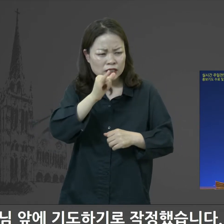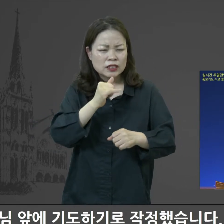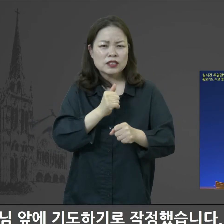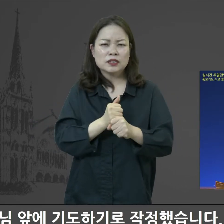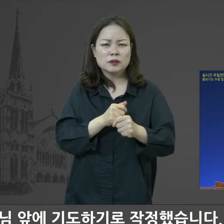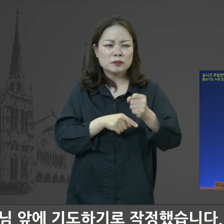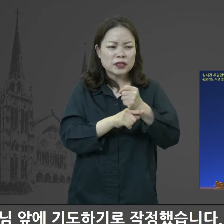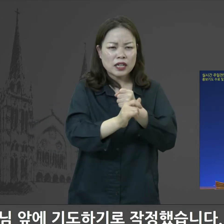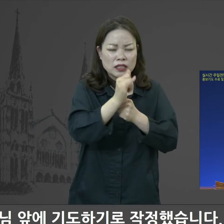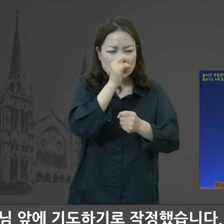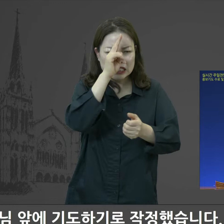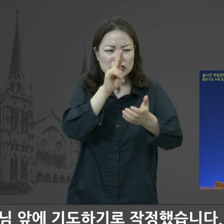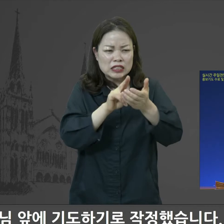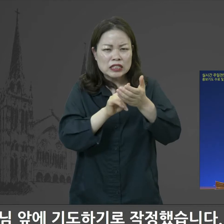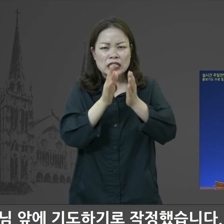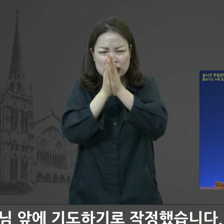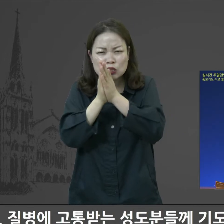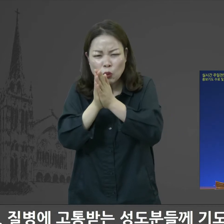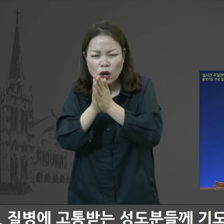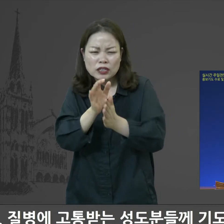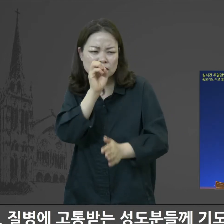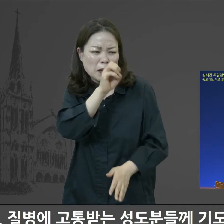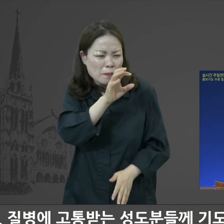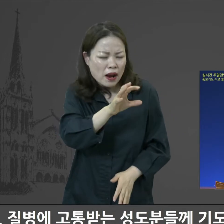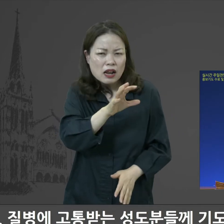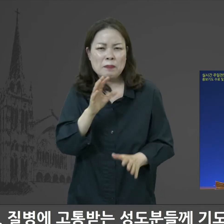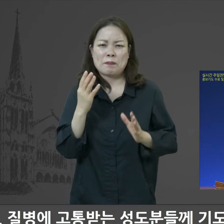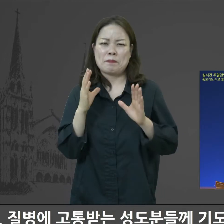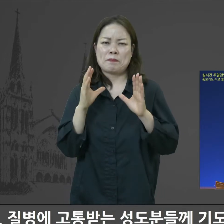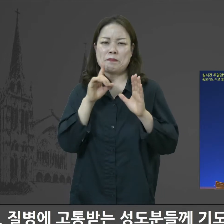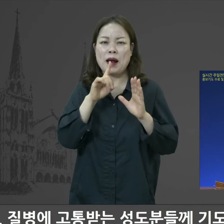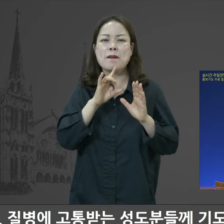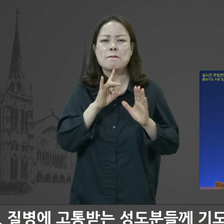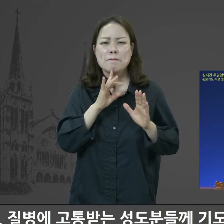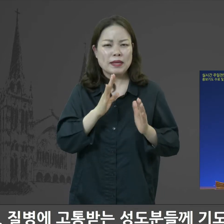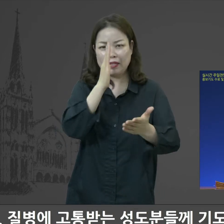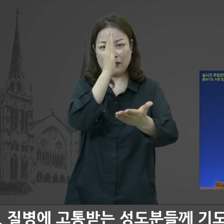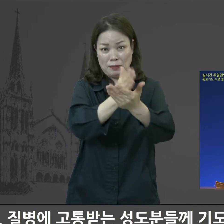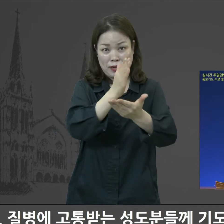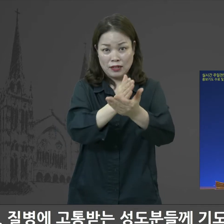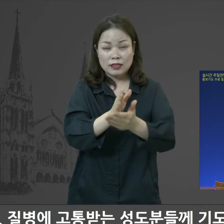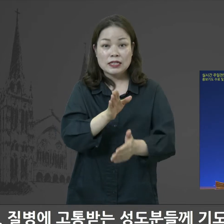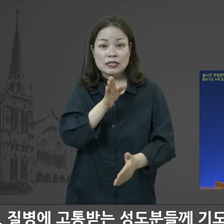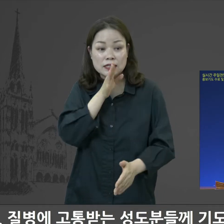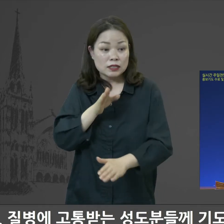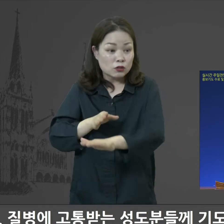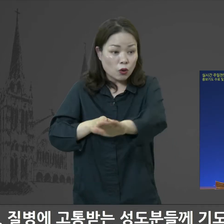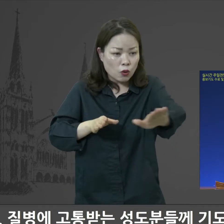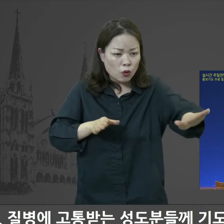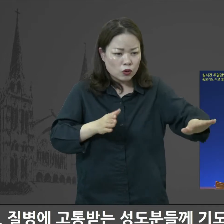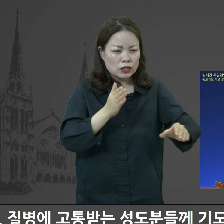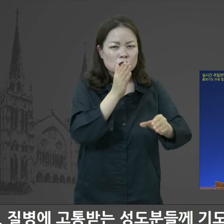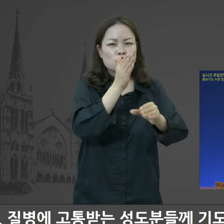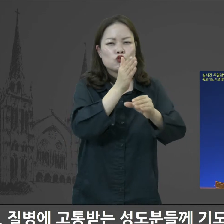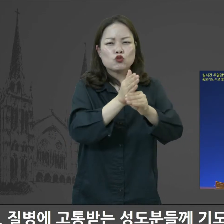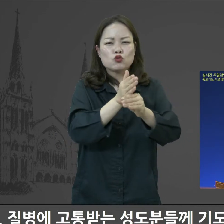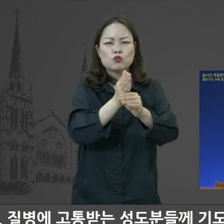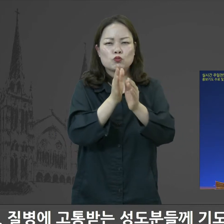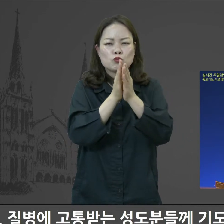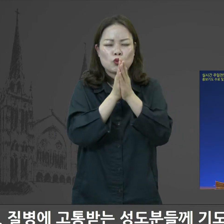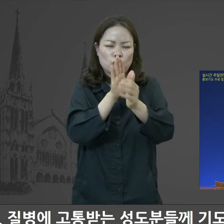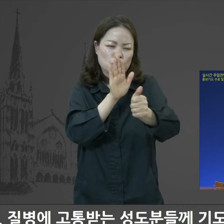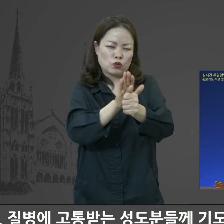용어인 기도하겠습니다 라는 말로만 끝내서는 안 될 것입니다. 실제로 우리는 중보 기도를 해야